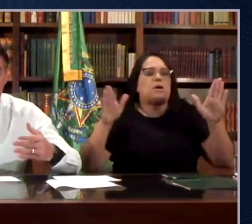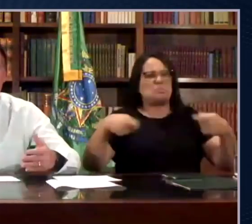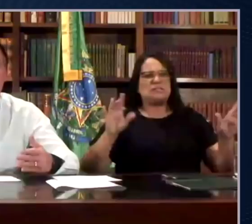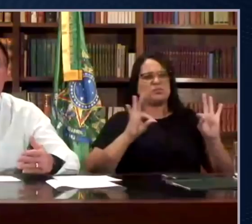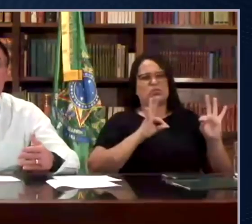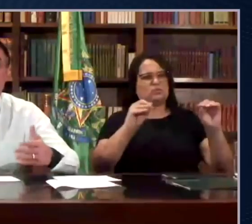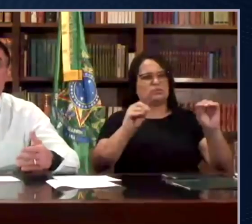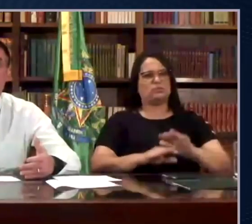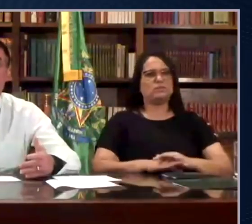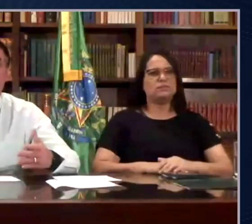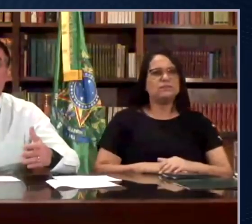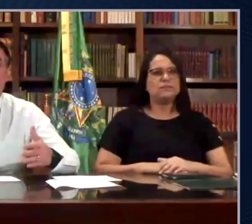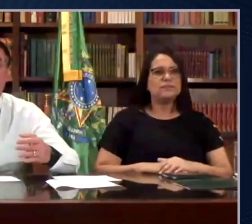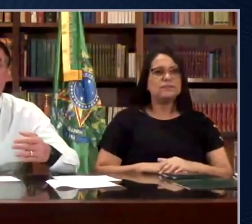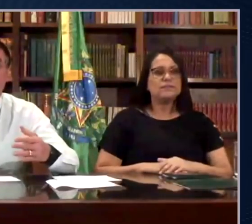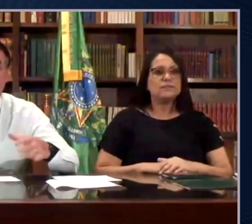né?